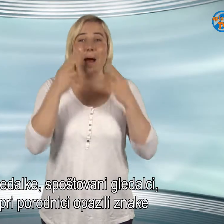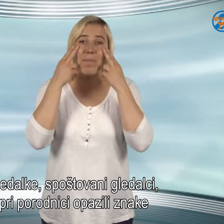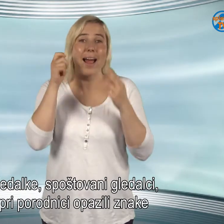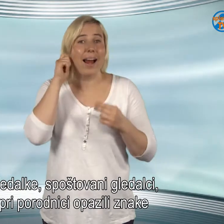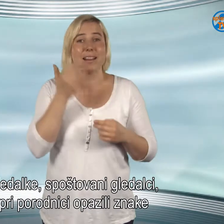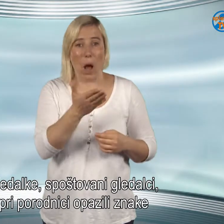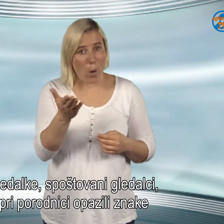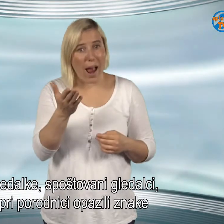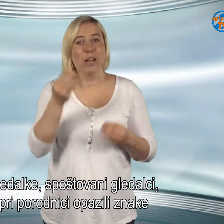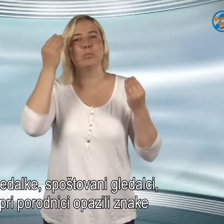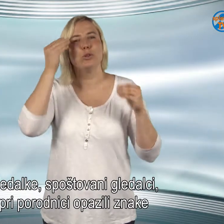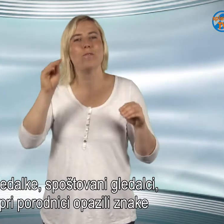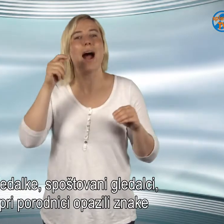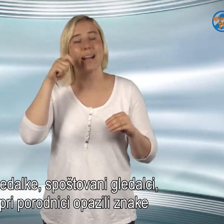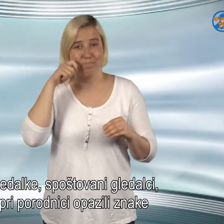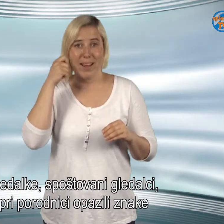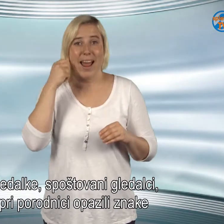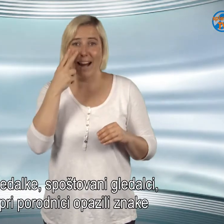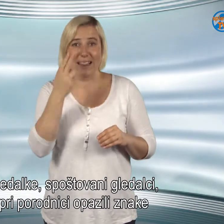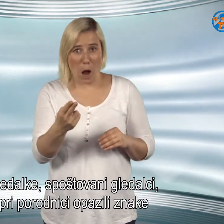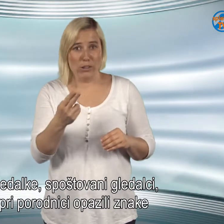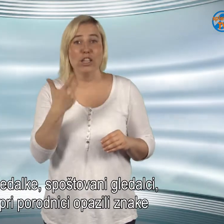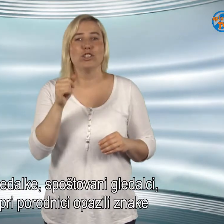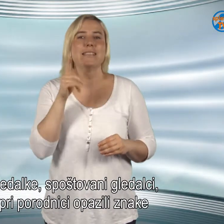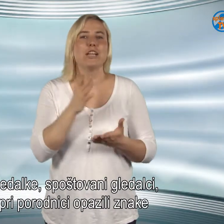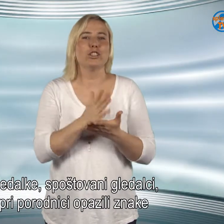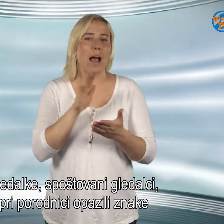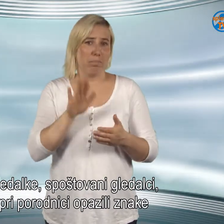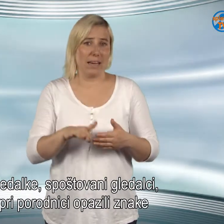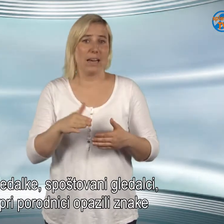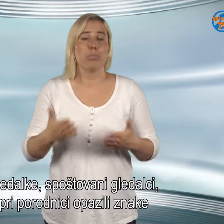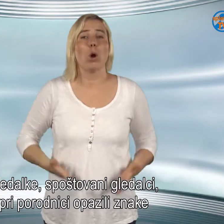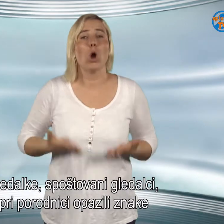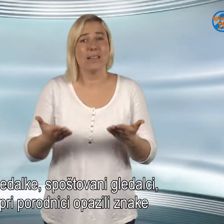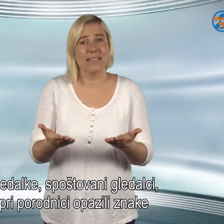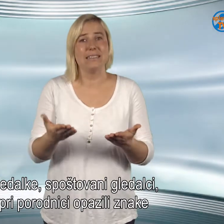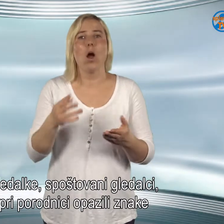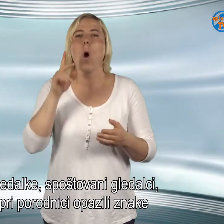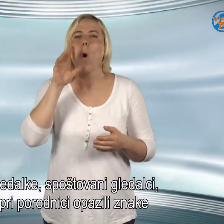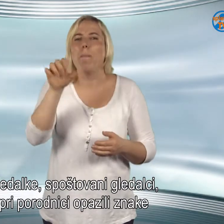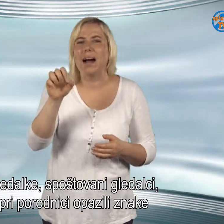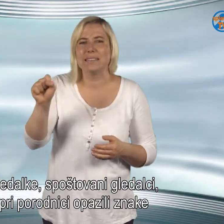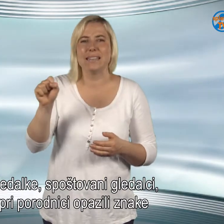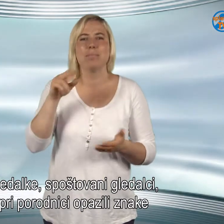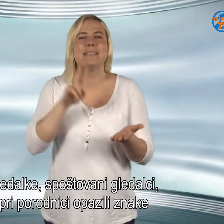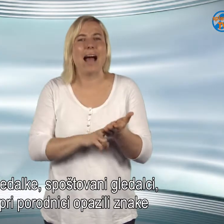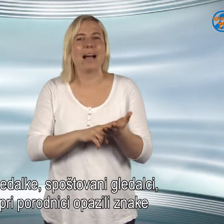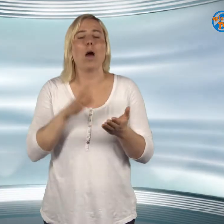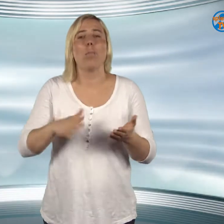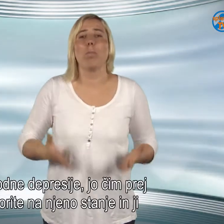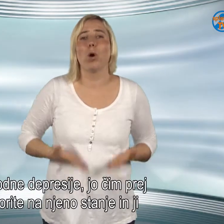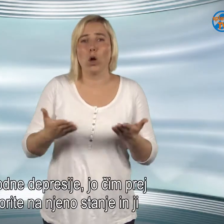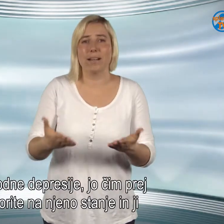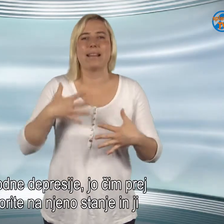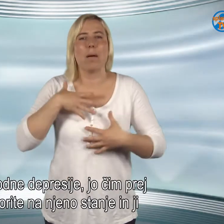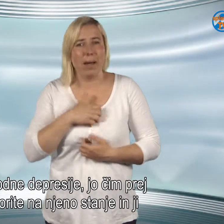Drage gledalke, spoštovani gledalci, če ste pri porodnici opazili znake poporodne depresije, jo čim prej opozorite na njeno stanje